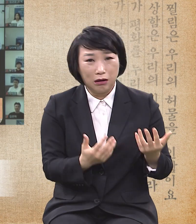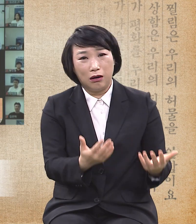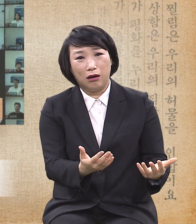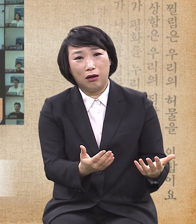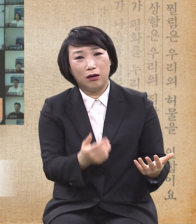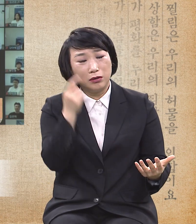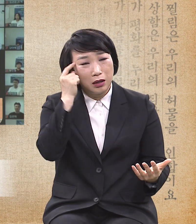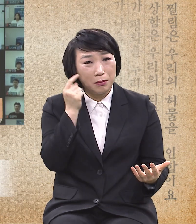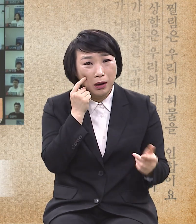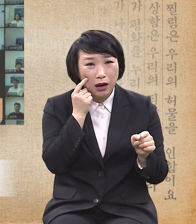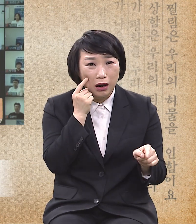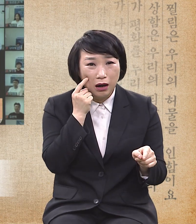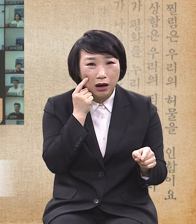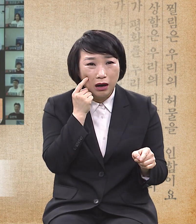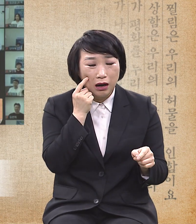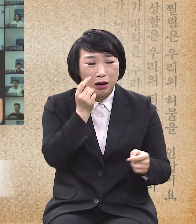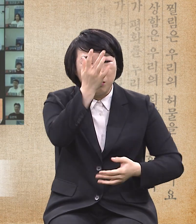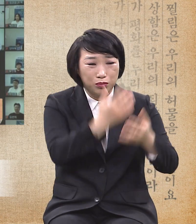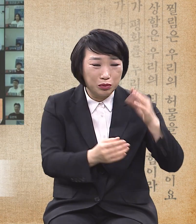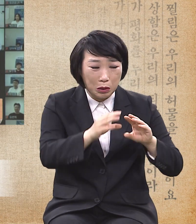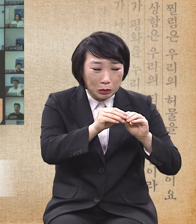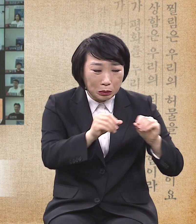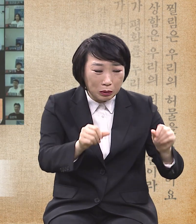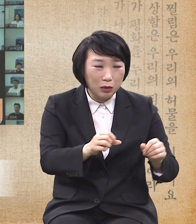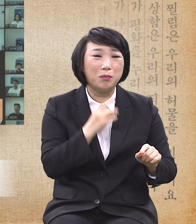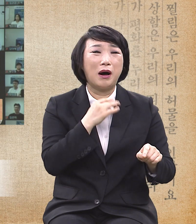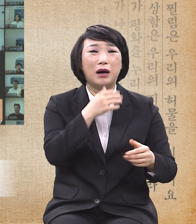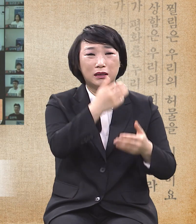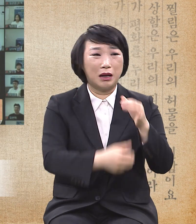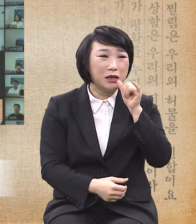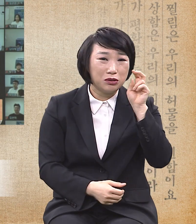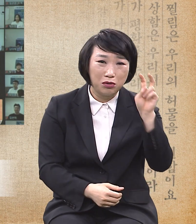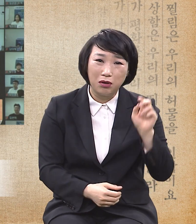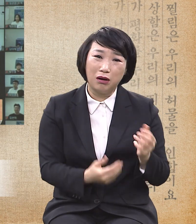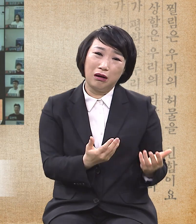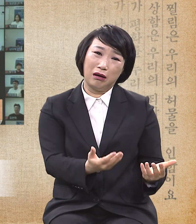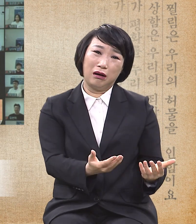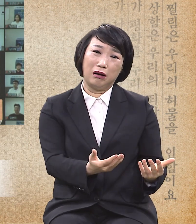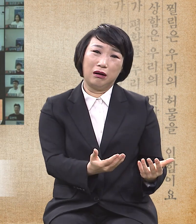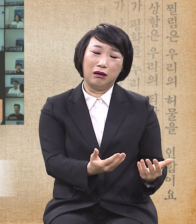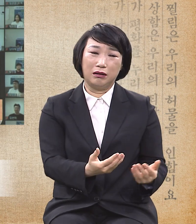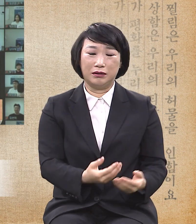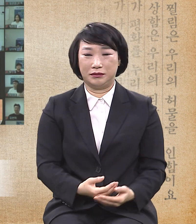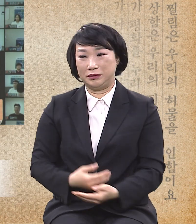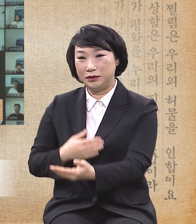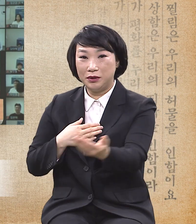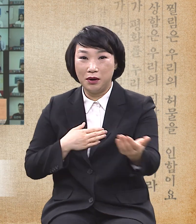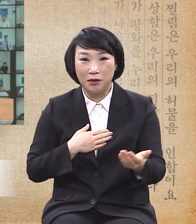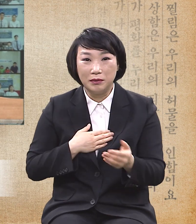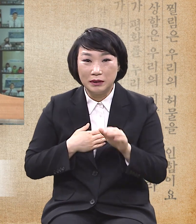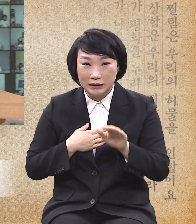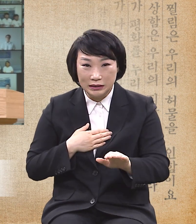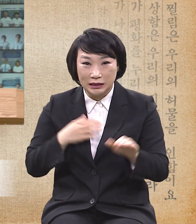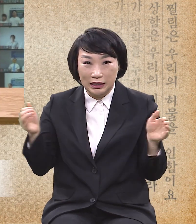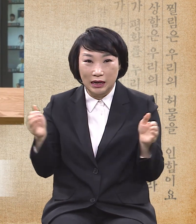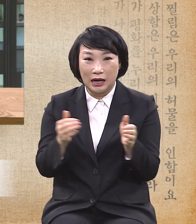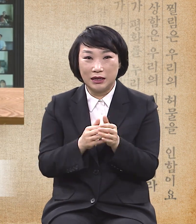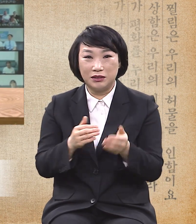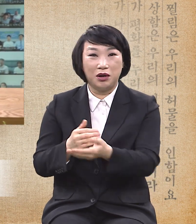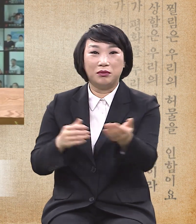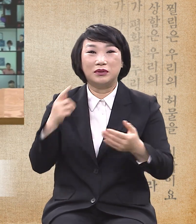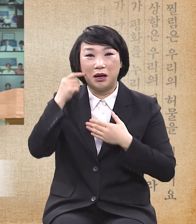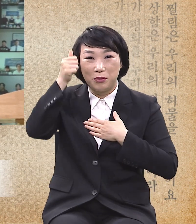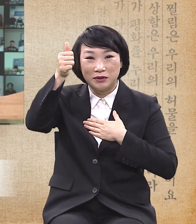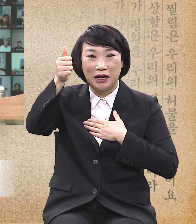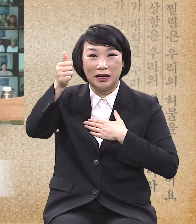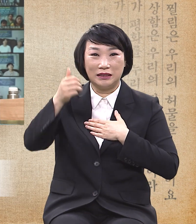남아있겠는가 생각해 보세요. 잿덩이만 남아있겠지. 그렇지 않겠습니까? 여러분, 지금까지 여러분의 담임